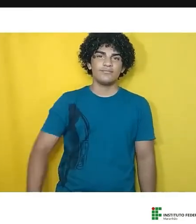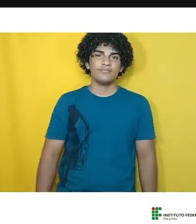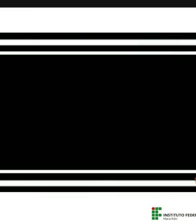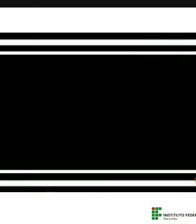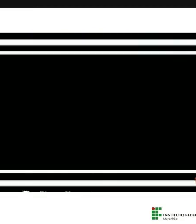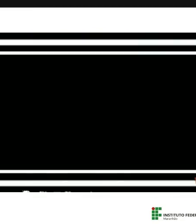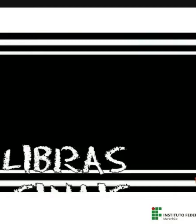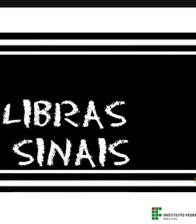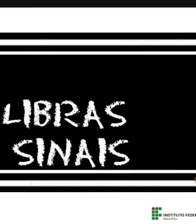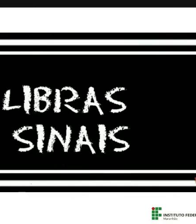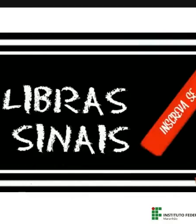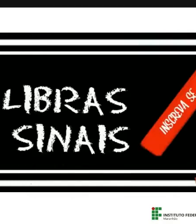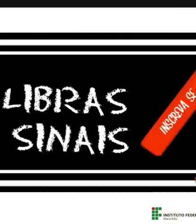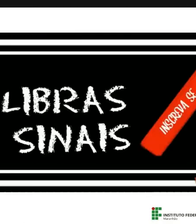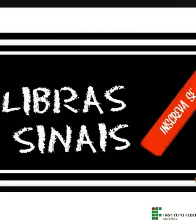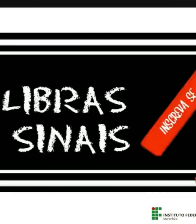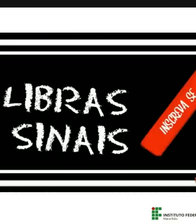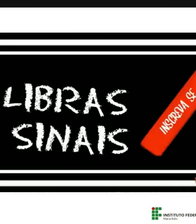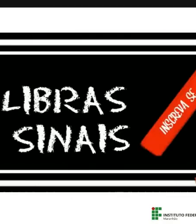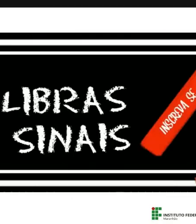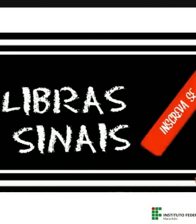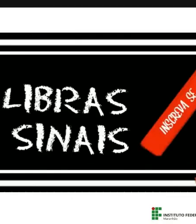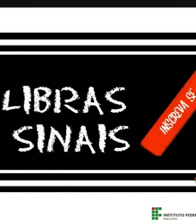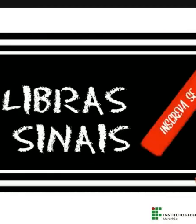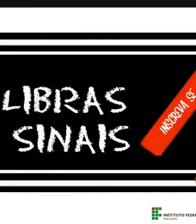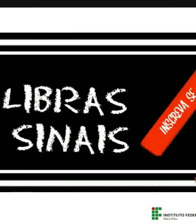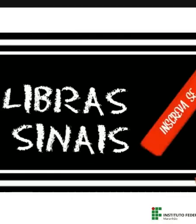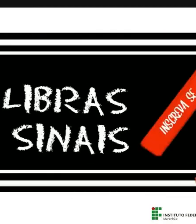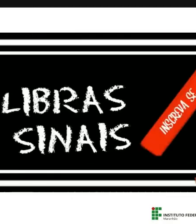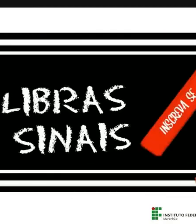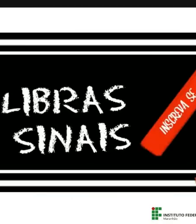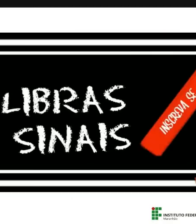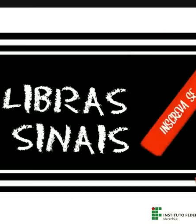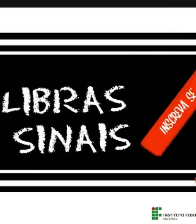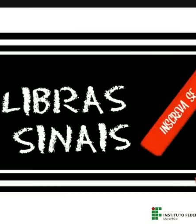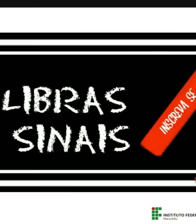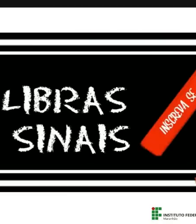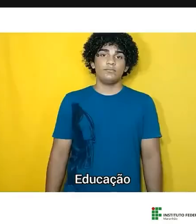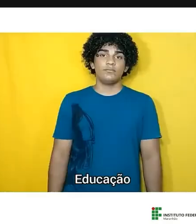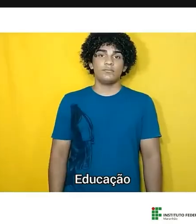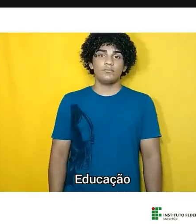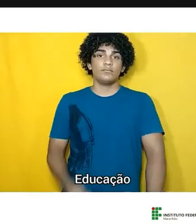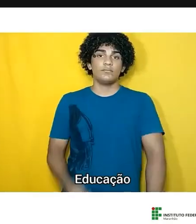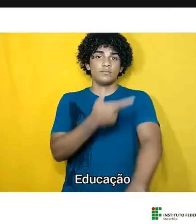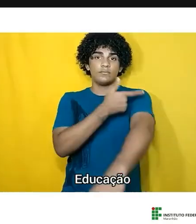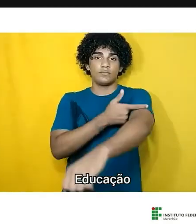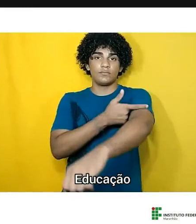Uma configuração em L. Então, vamos ver aqui.